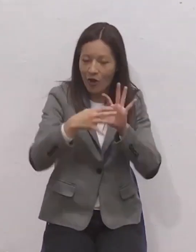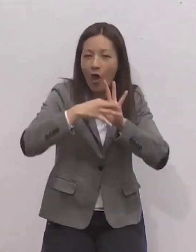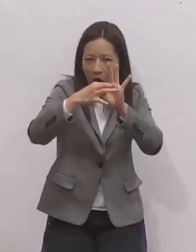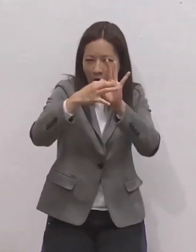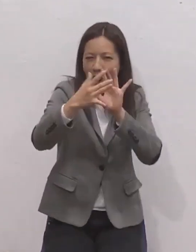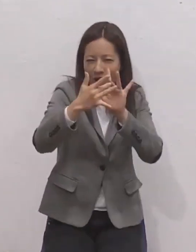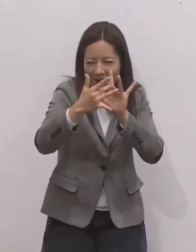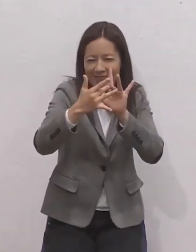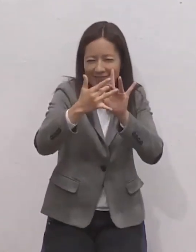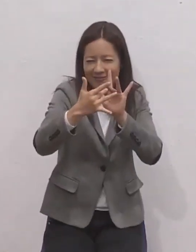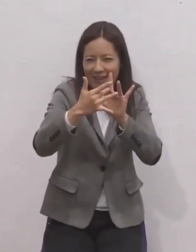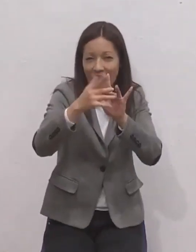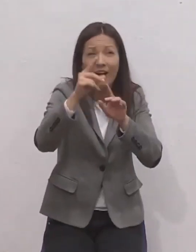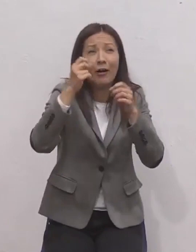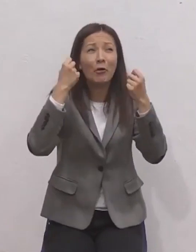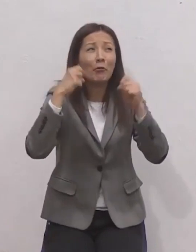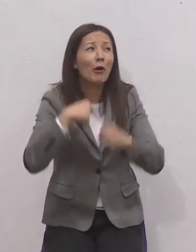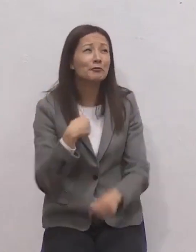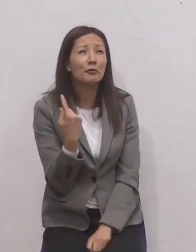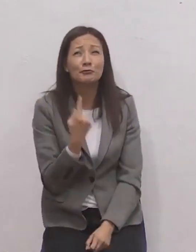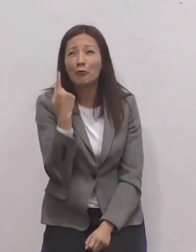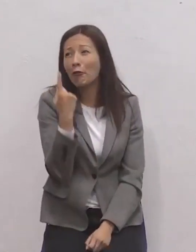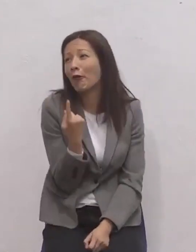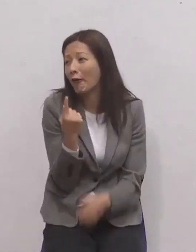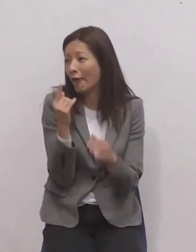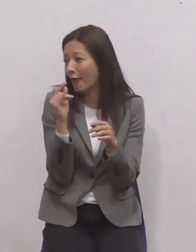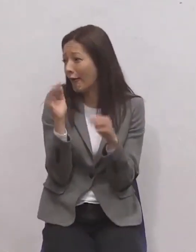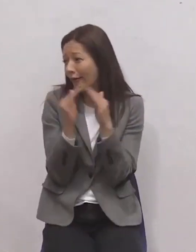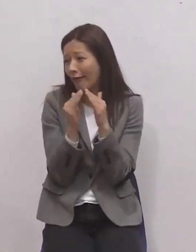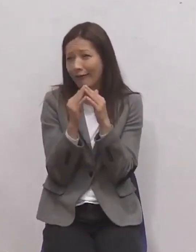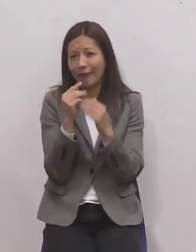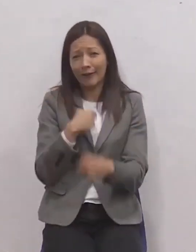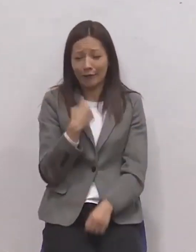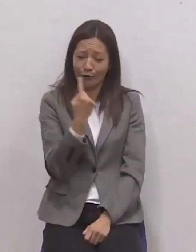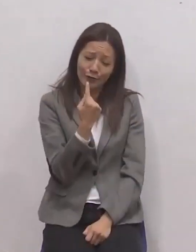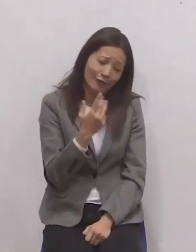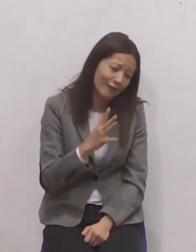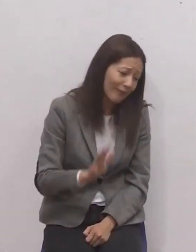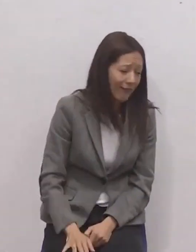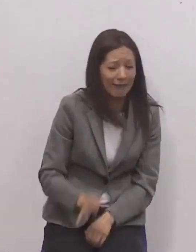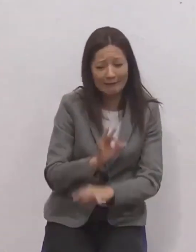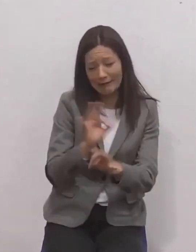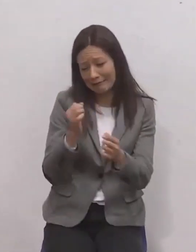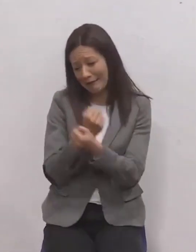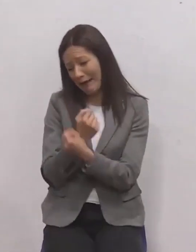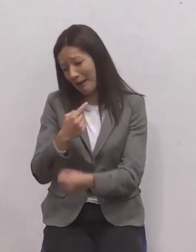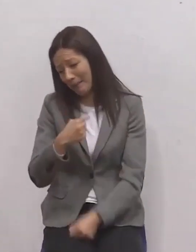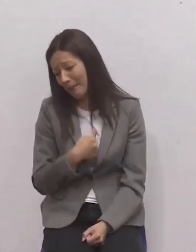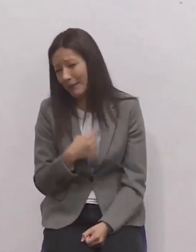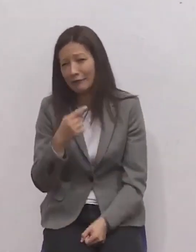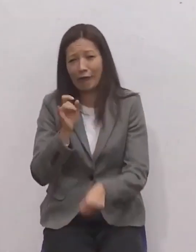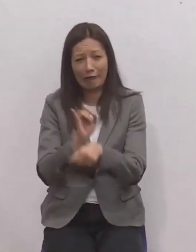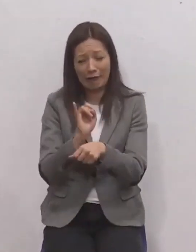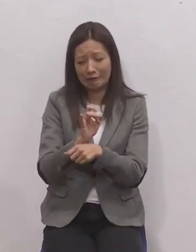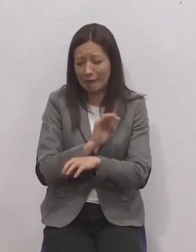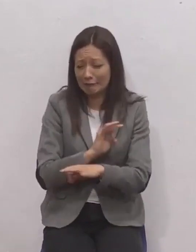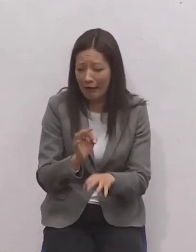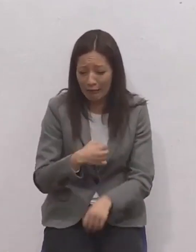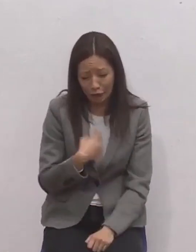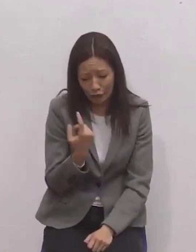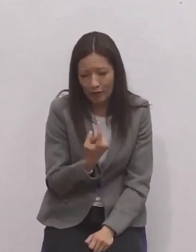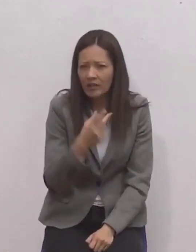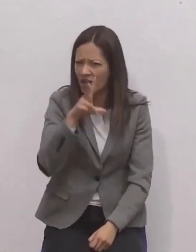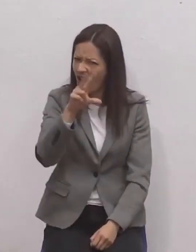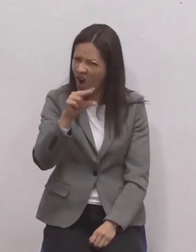conectados, no se preocupe. O sea, ay, pero yo estoy solito, si es depresivo ahí, ay, yo estoy solito, nadie me quiere. No, no se deje del